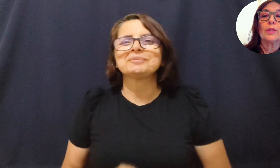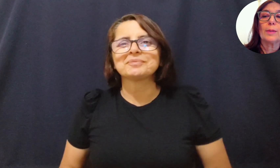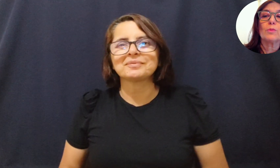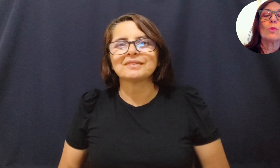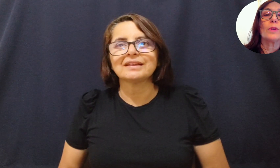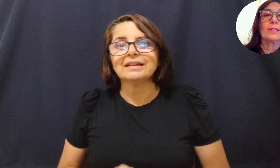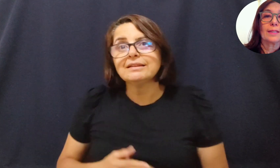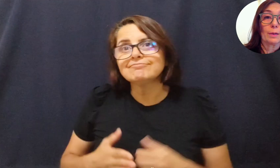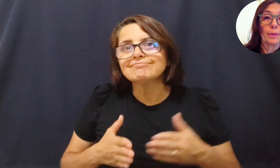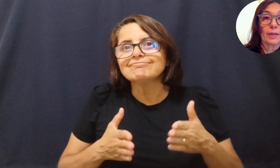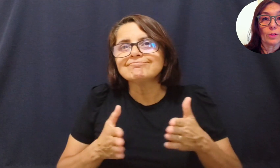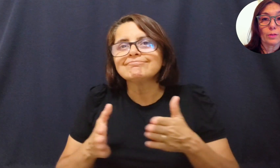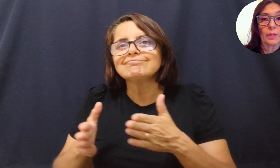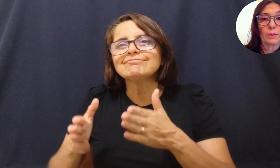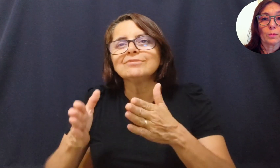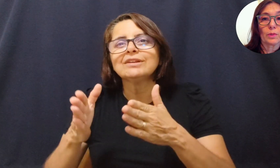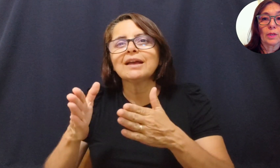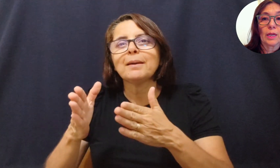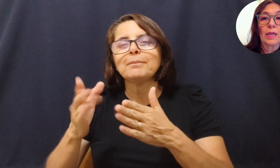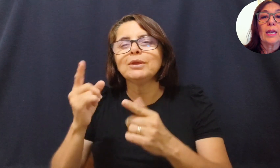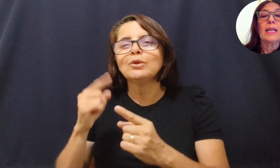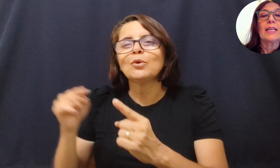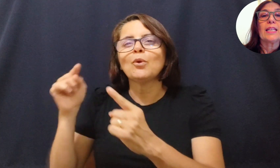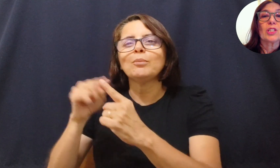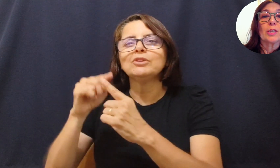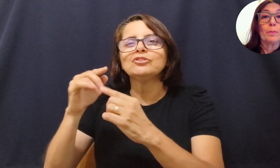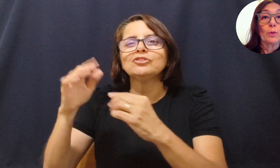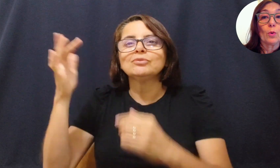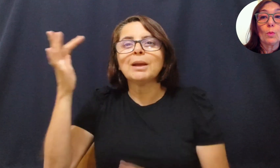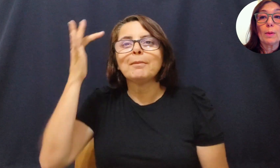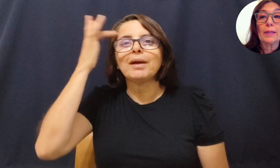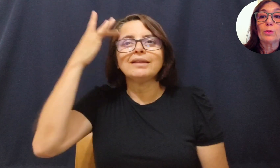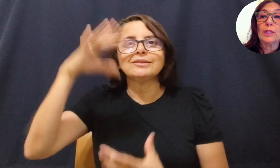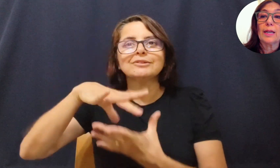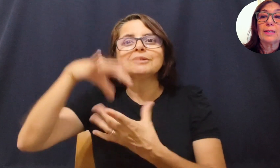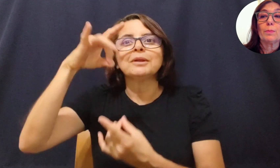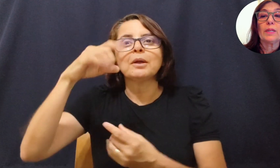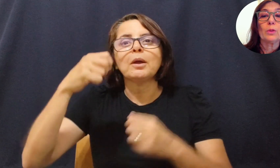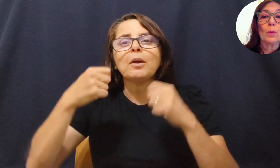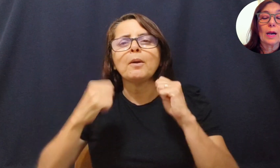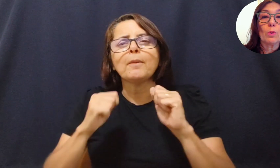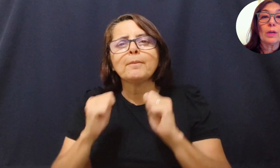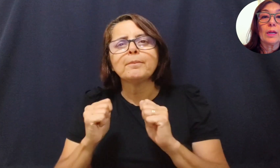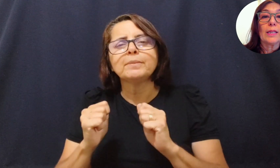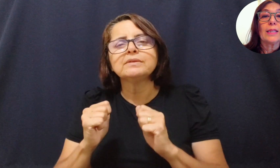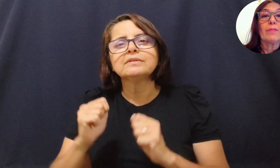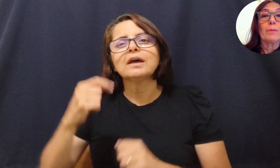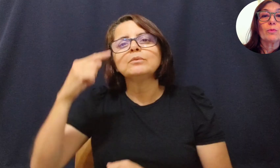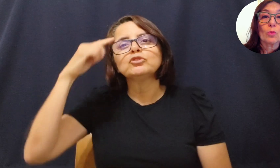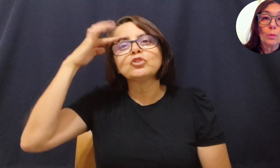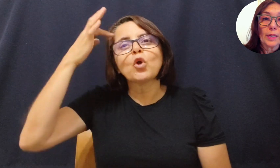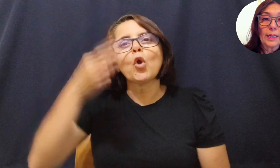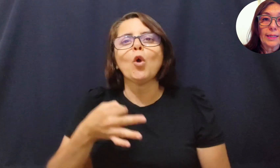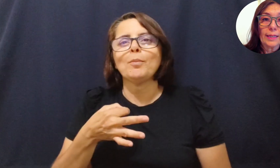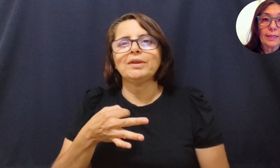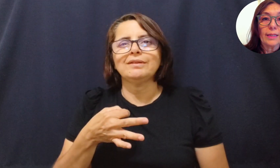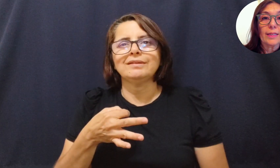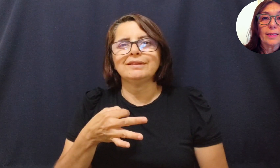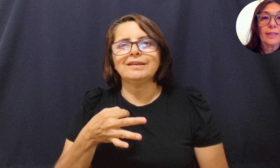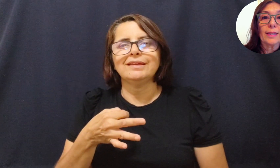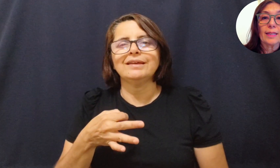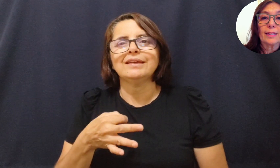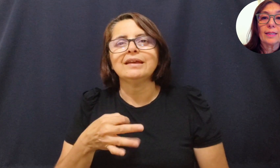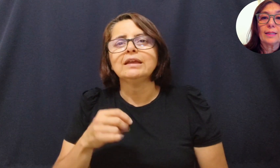valores que podemos conquistar para nós mesmos. Neste caminho rumo à maturidade espiritual, devemos